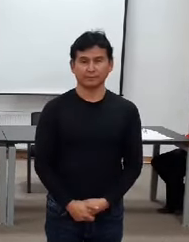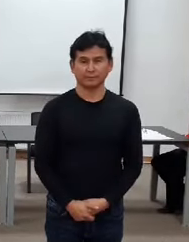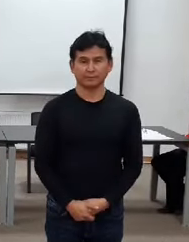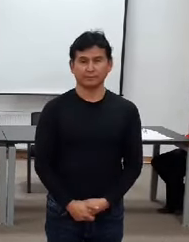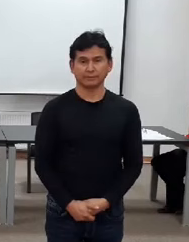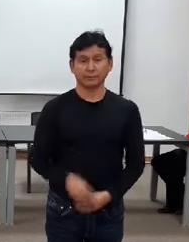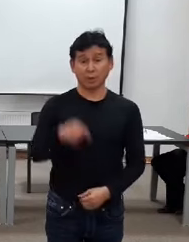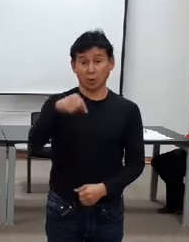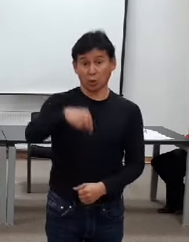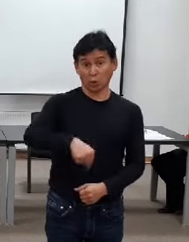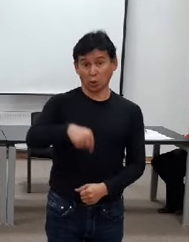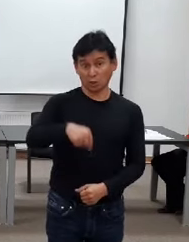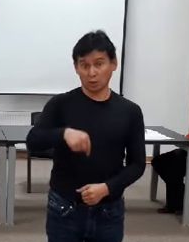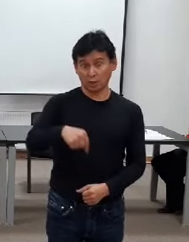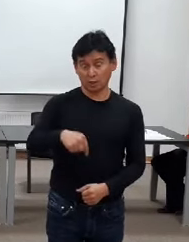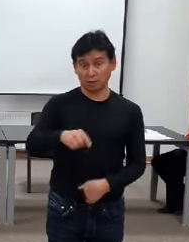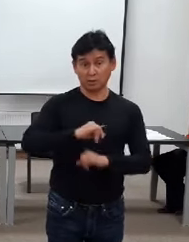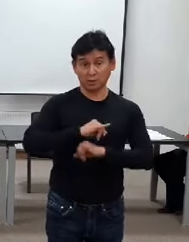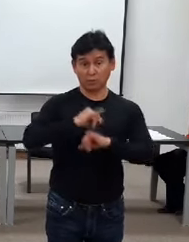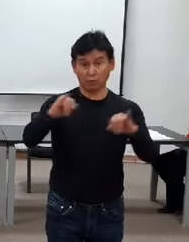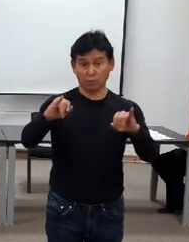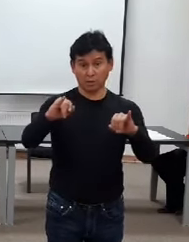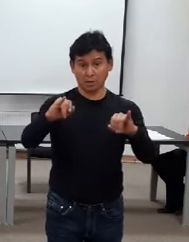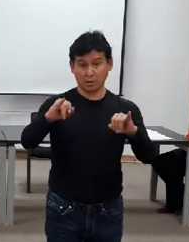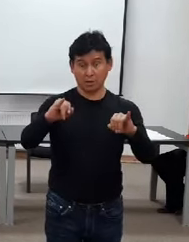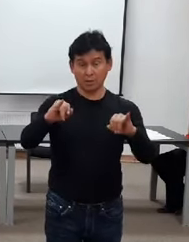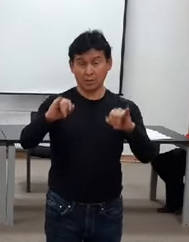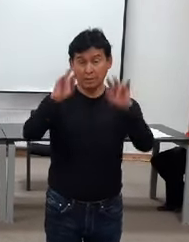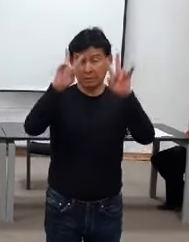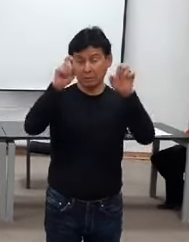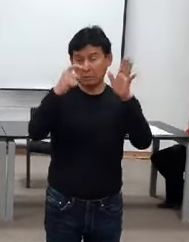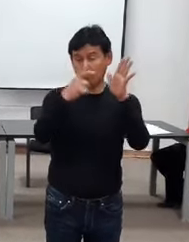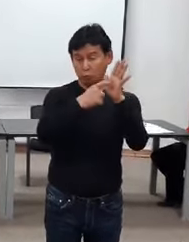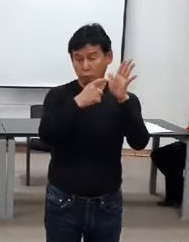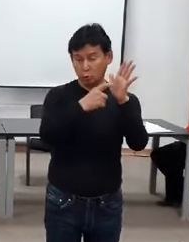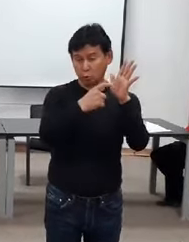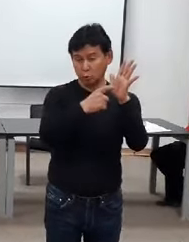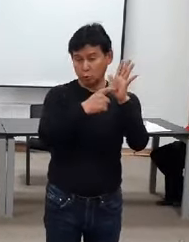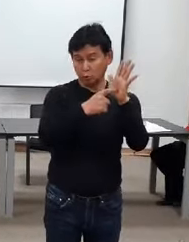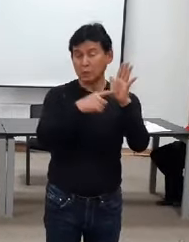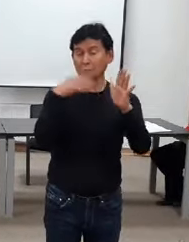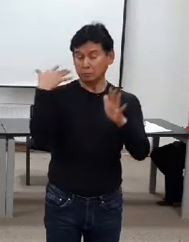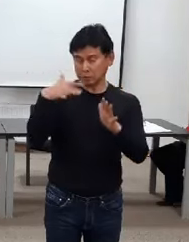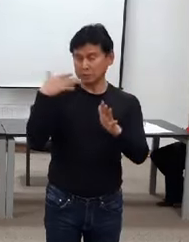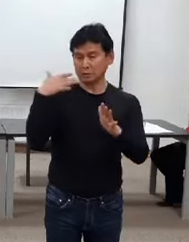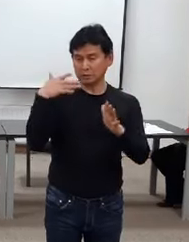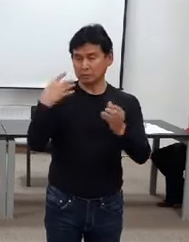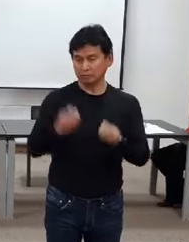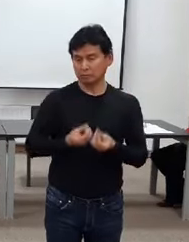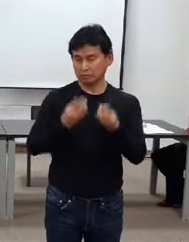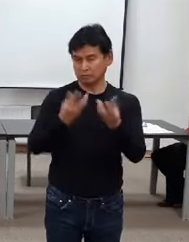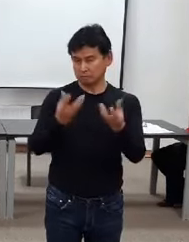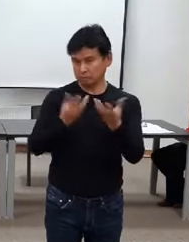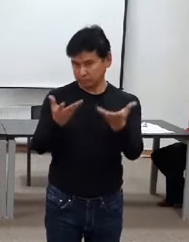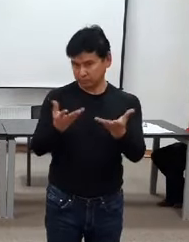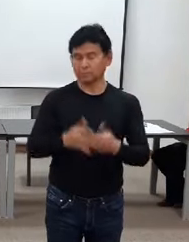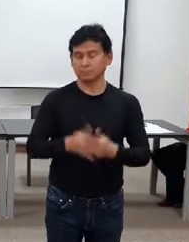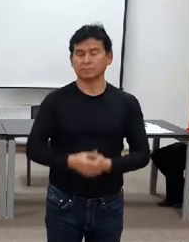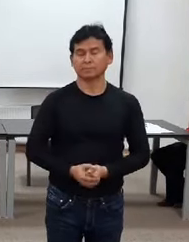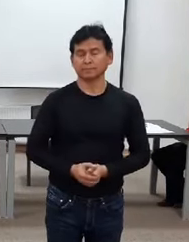Por el día de hoy, informar respecto a algunos puntos que consideramos importantes de que sean sabidos por nuestra